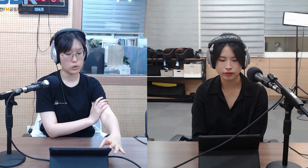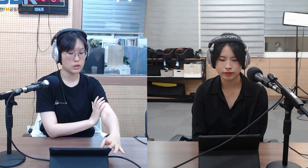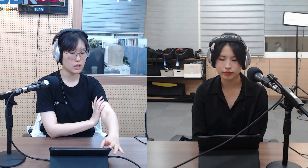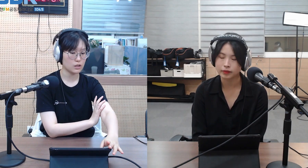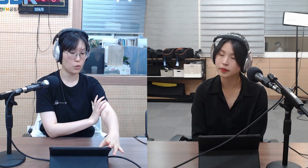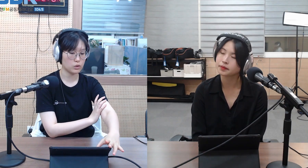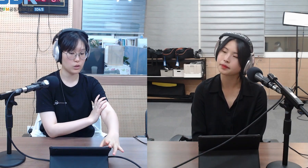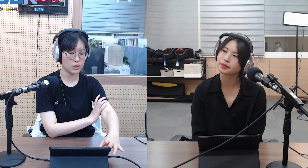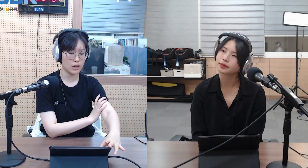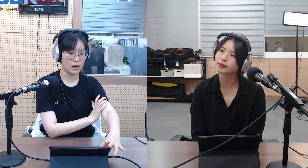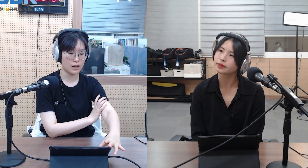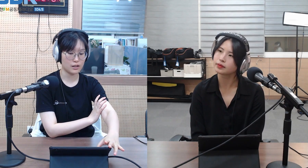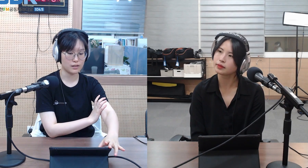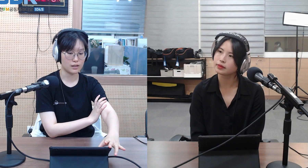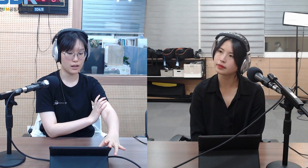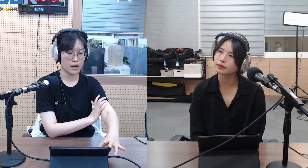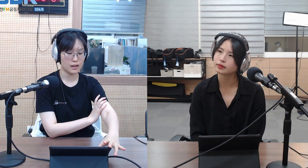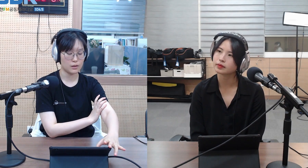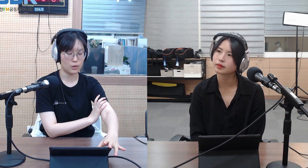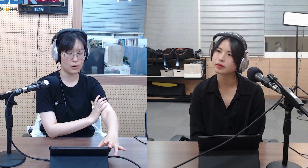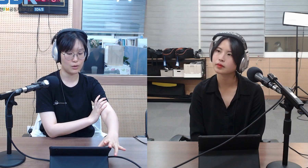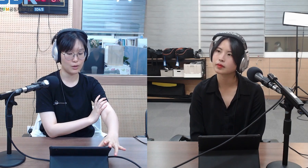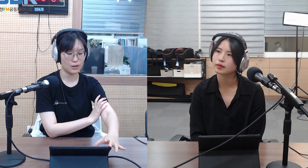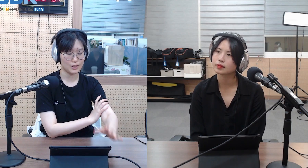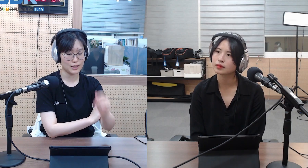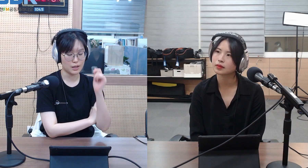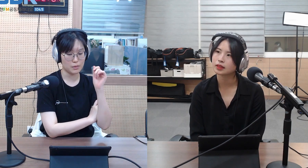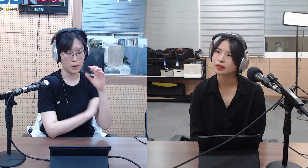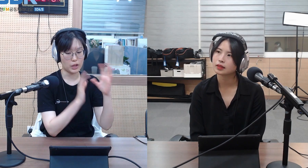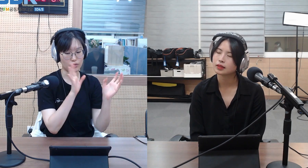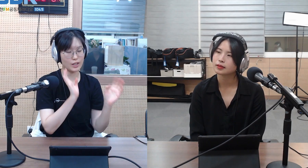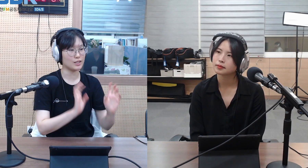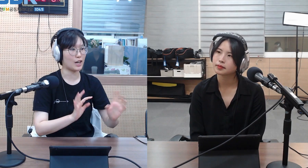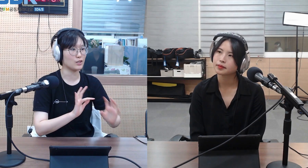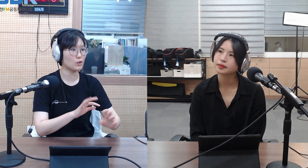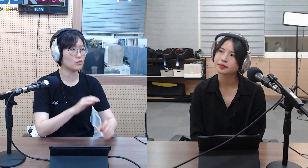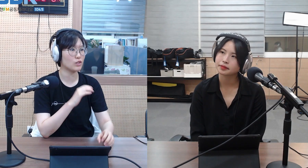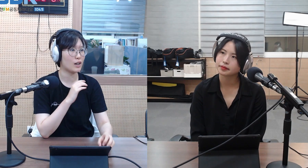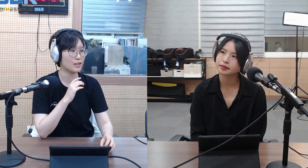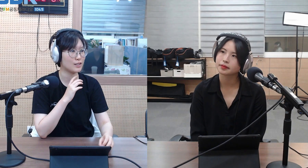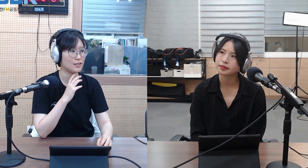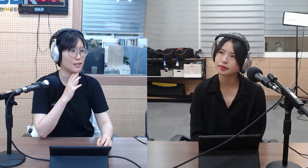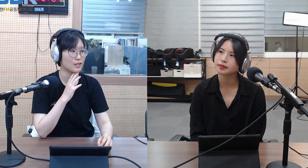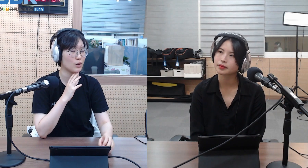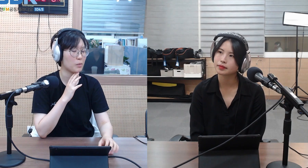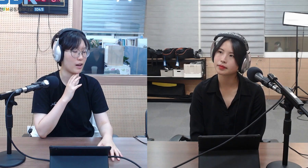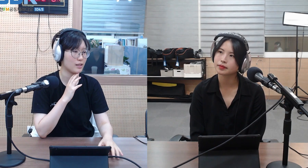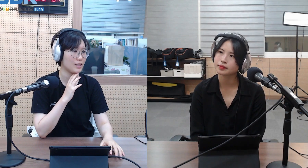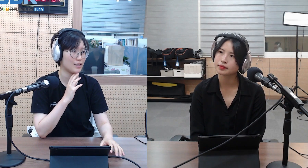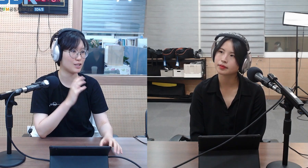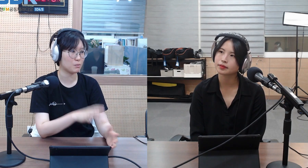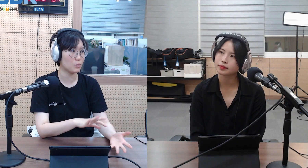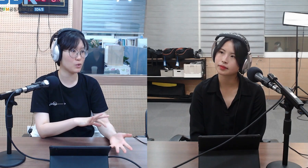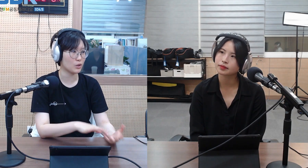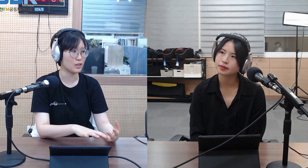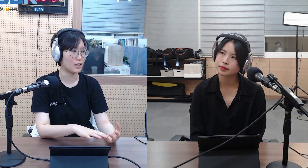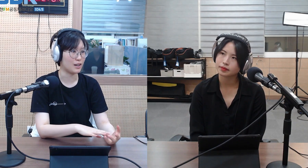사실 옥천에 대한 진짜 몇 안 되는 장점 중에 하나는 그래도 많이 진보적이다.